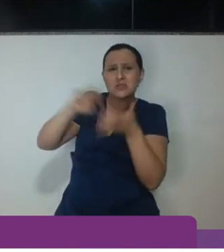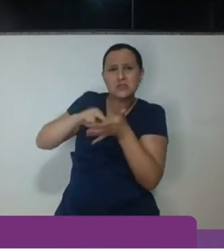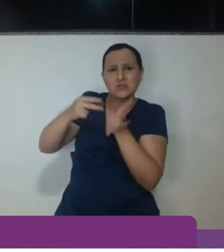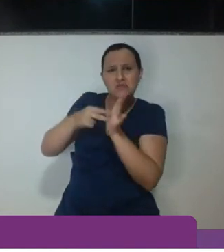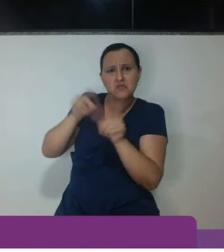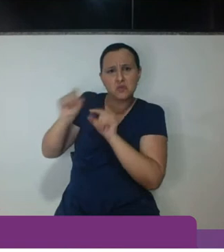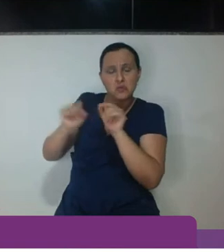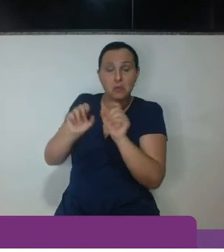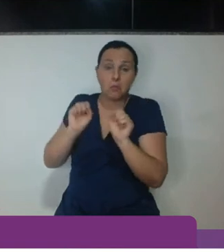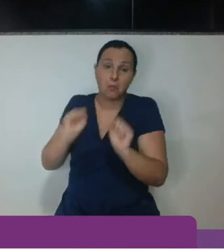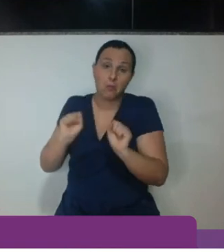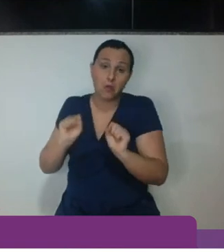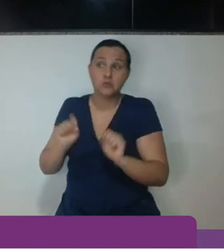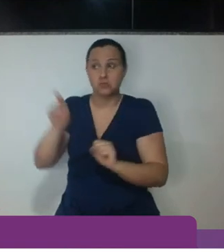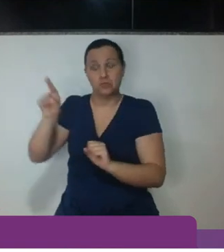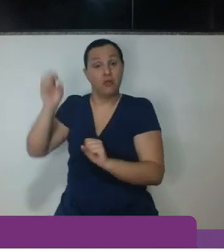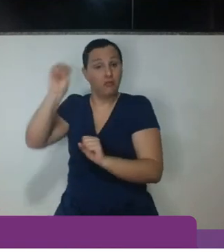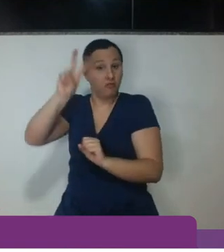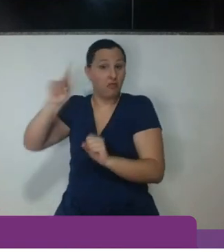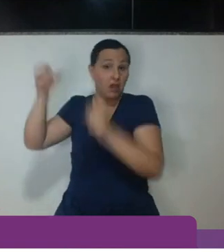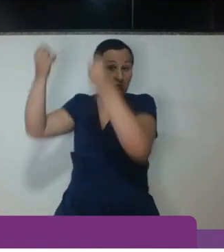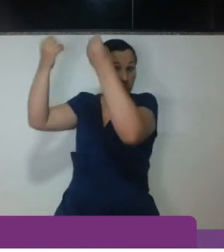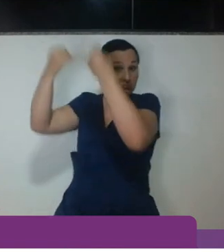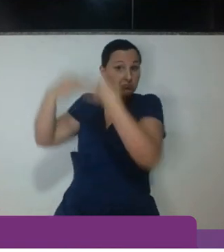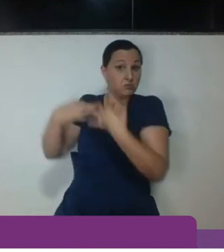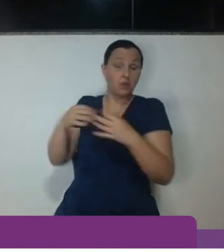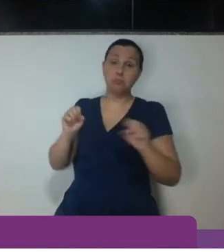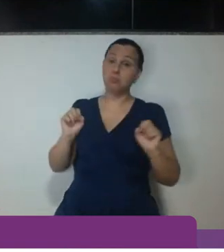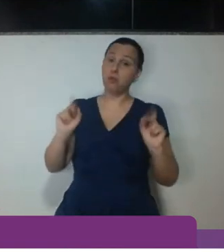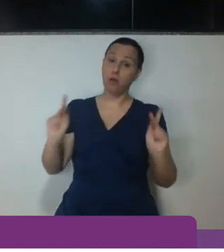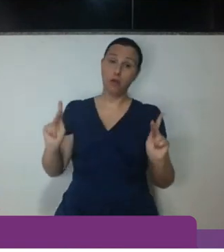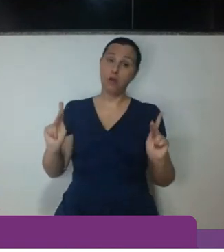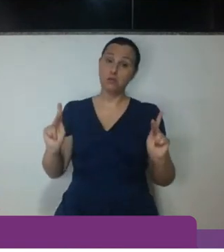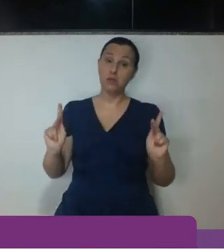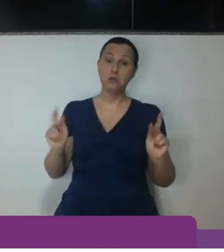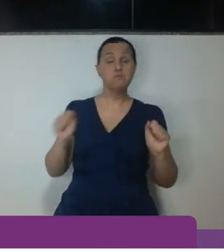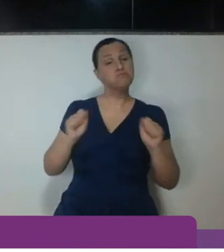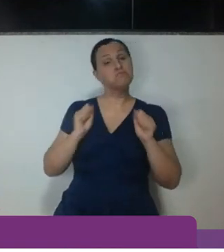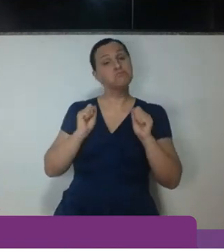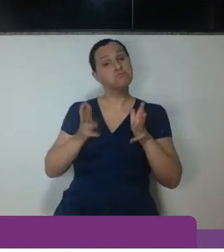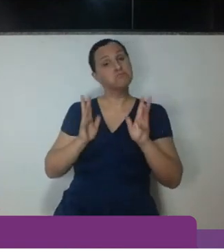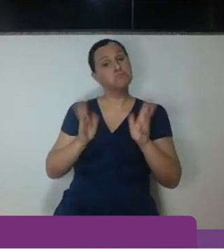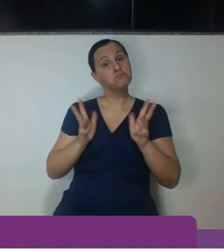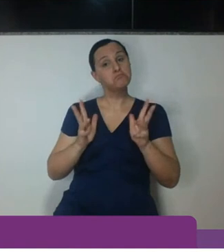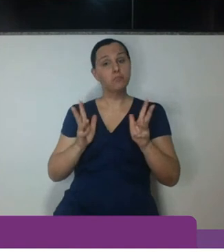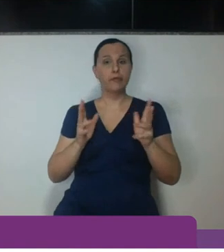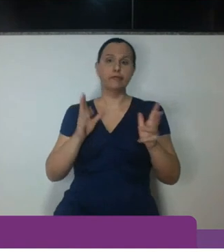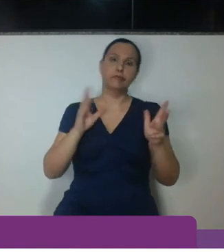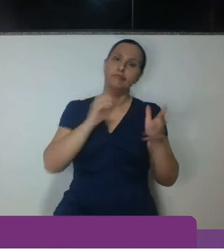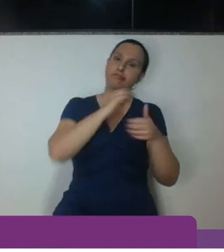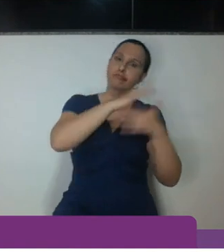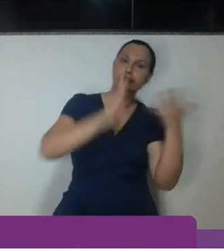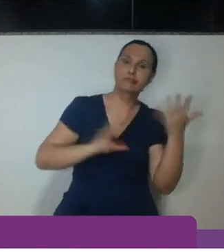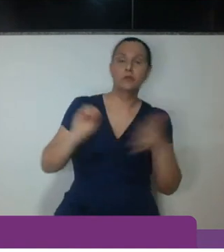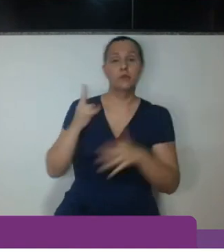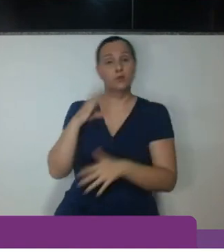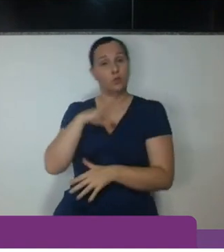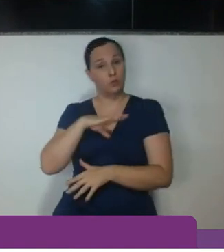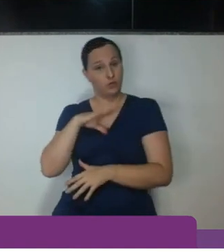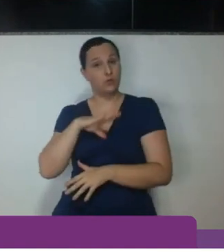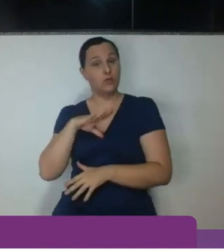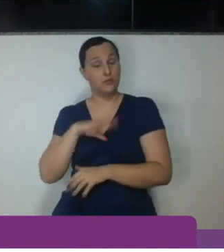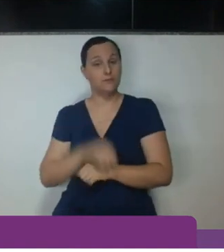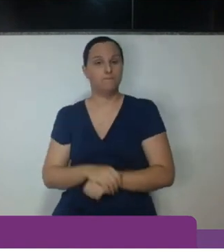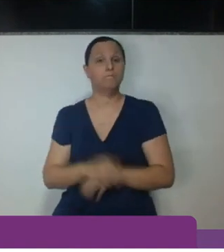o palestrante vai dar toda uma explicação e você interpreta para Libras ou para português. Muito importante a gente deixar isso claro,